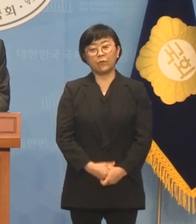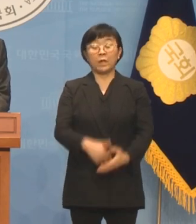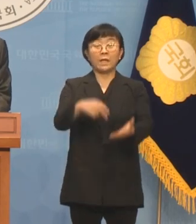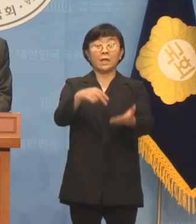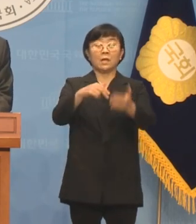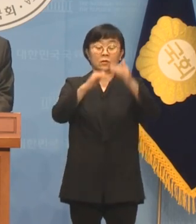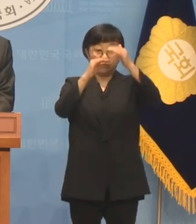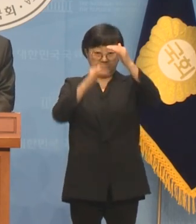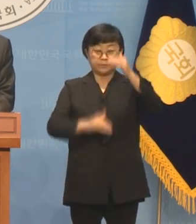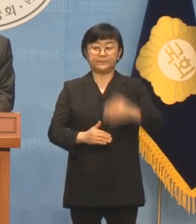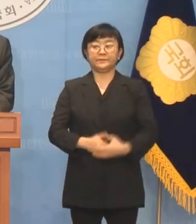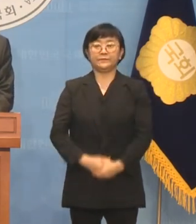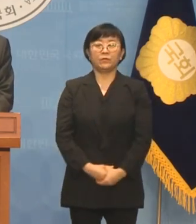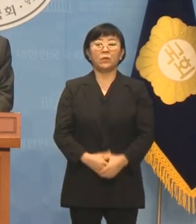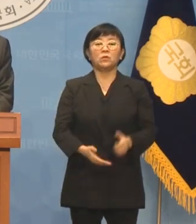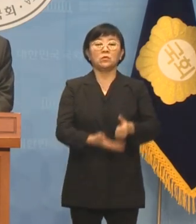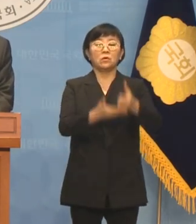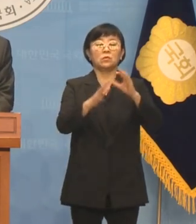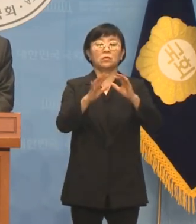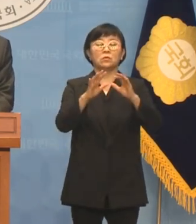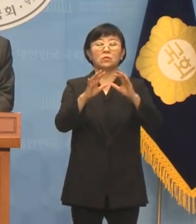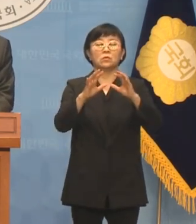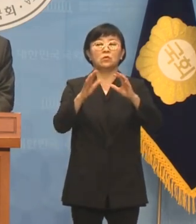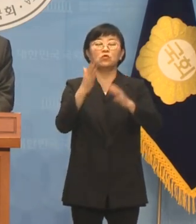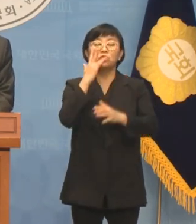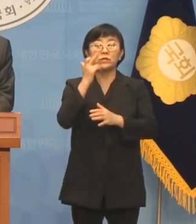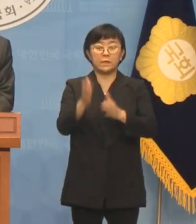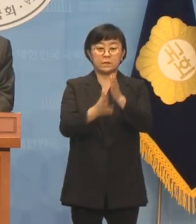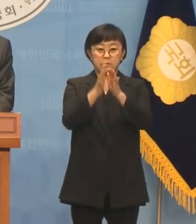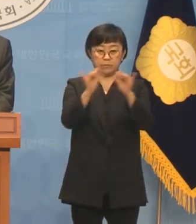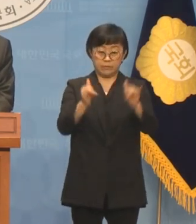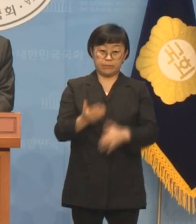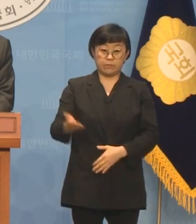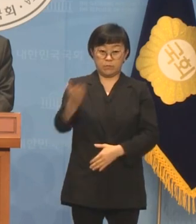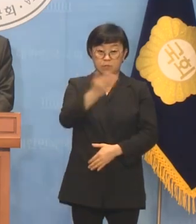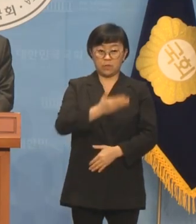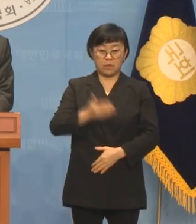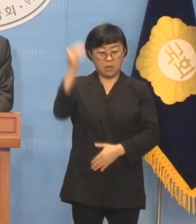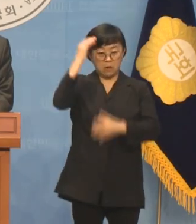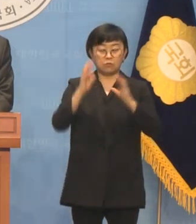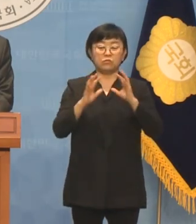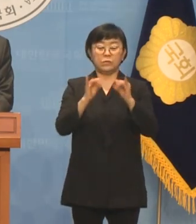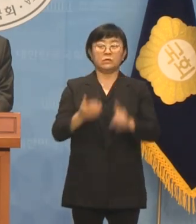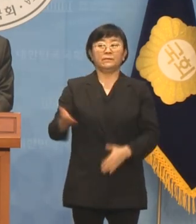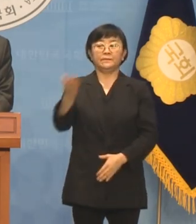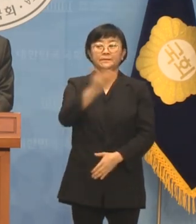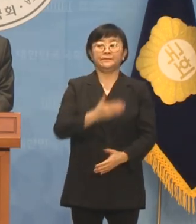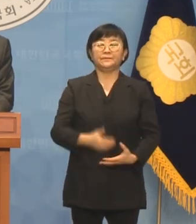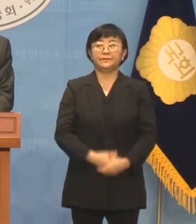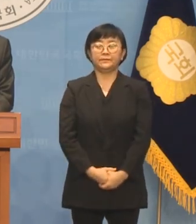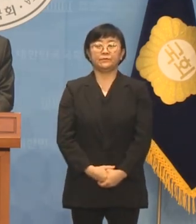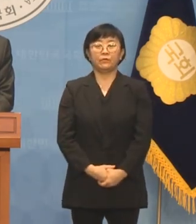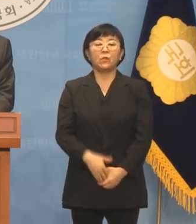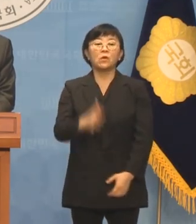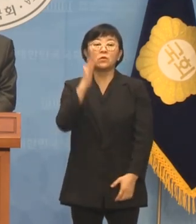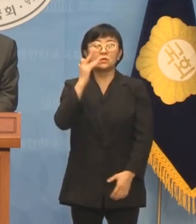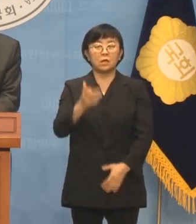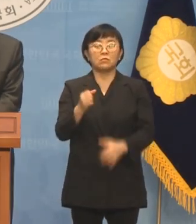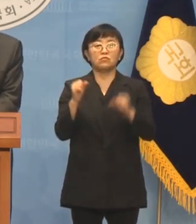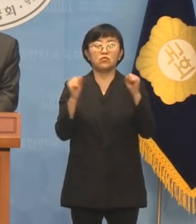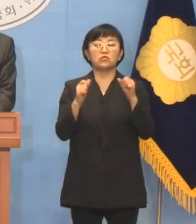입장문 존경하는 울산시민 여러분 그리고 대한민국 국민 여러분 울산